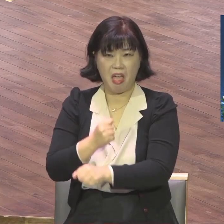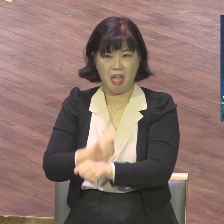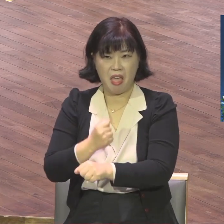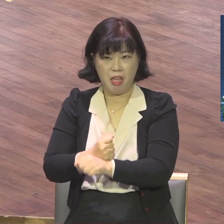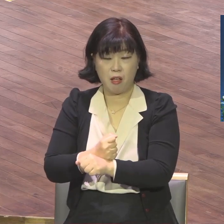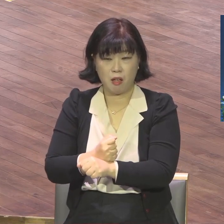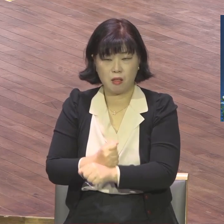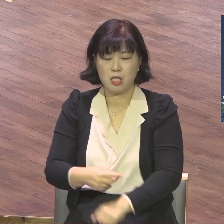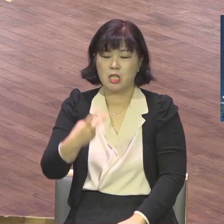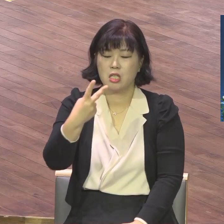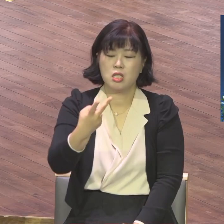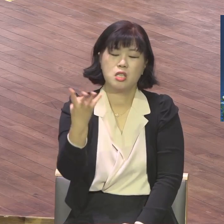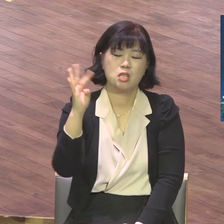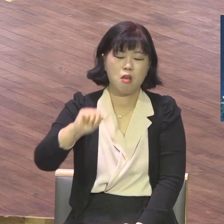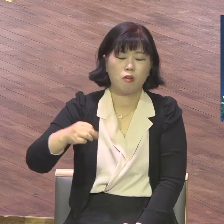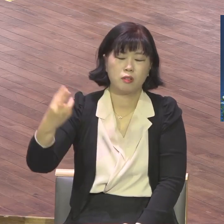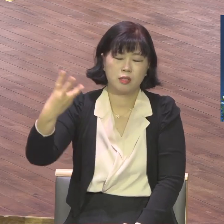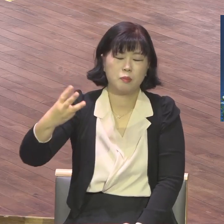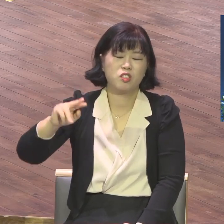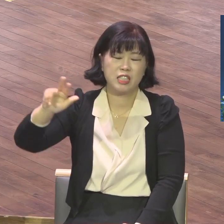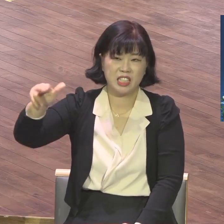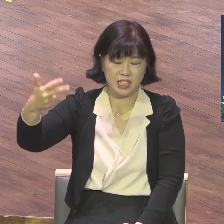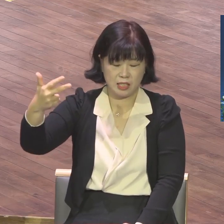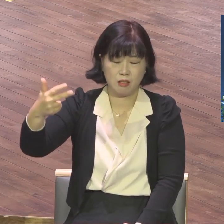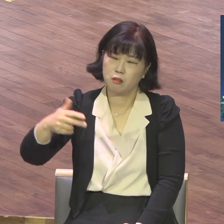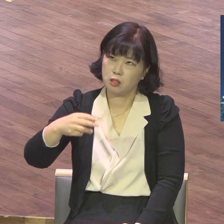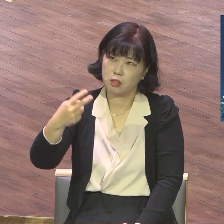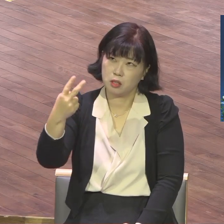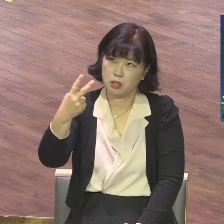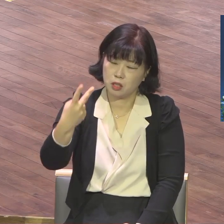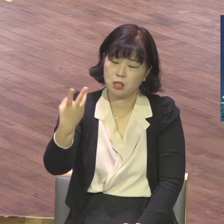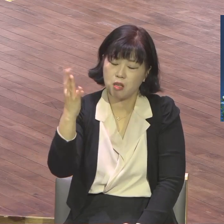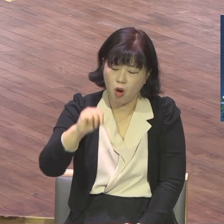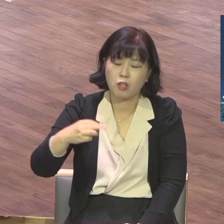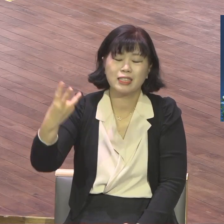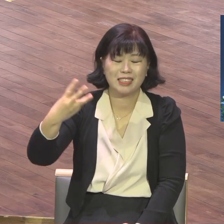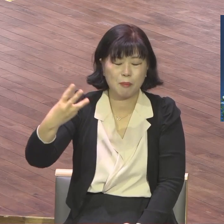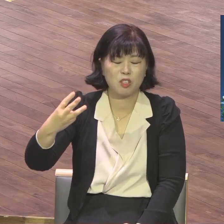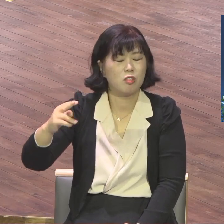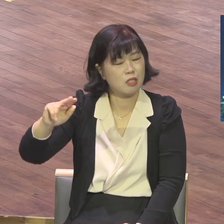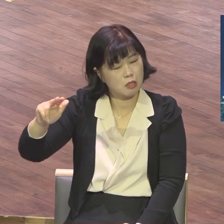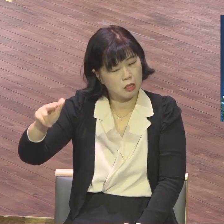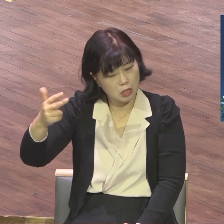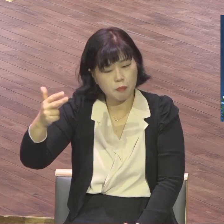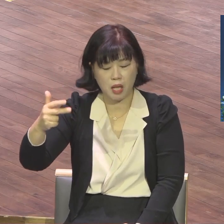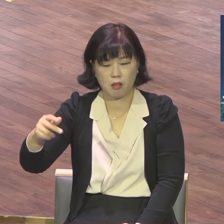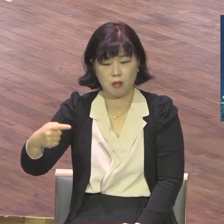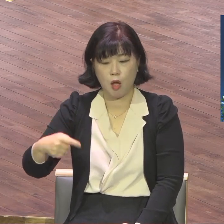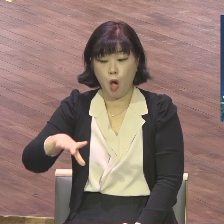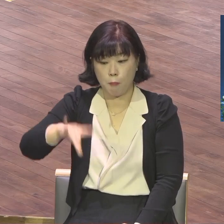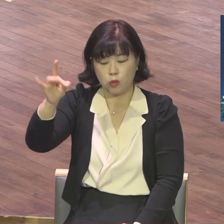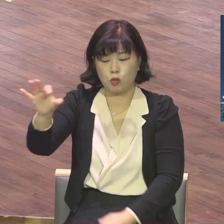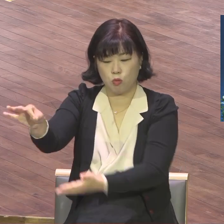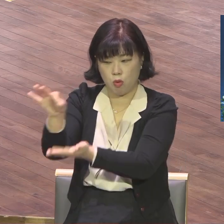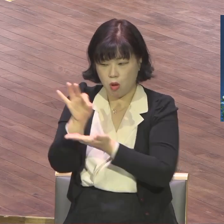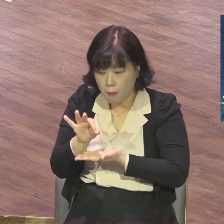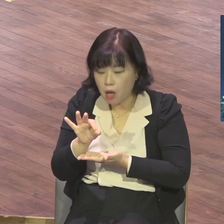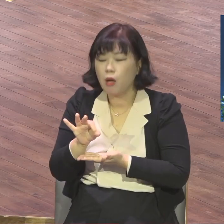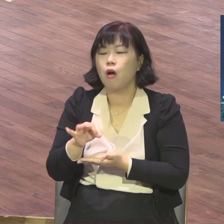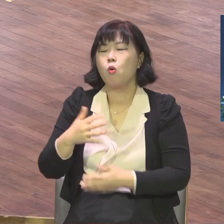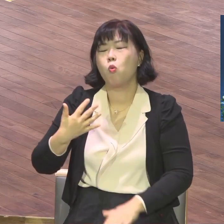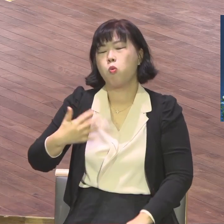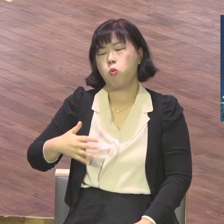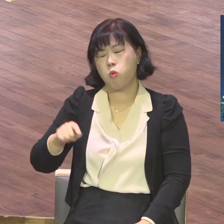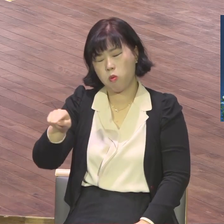백구자 하겠습니다. 그래서 오늘 드립니다. 다음 주가 창립 36주년을